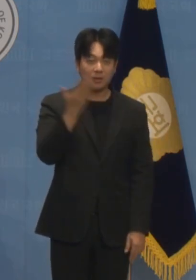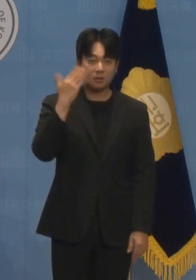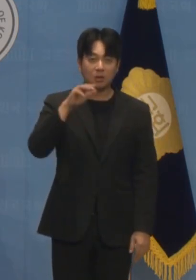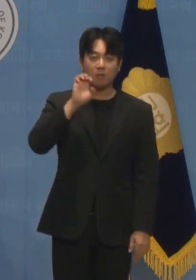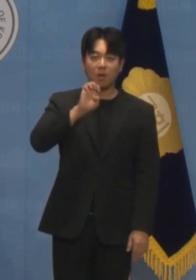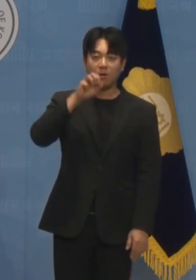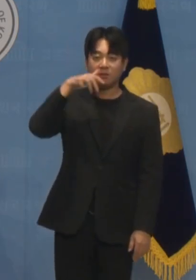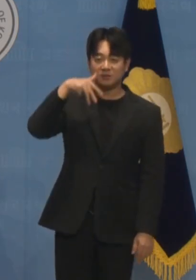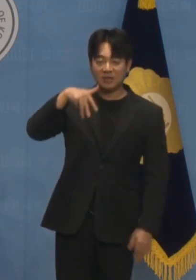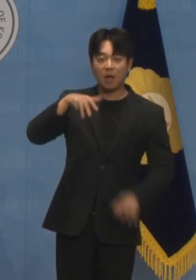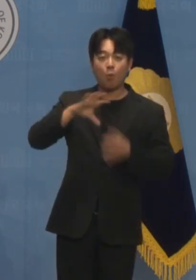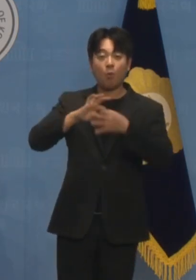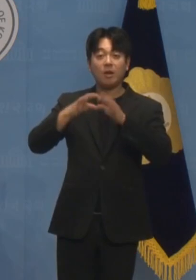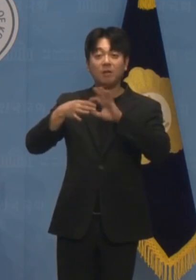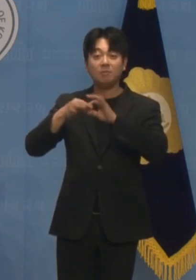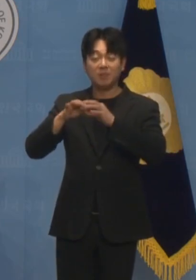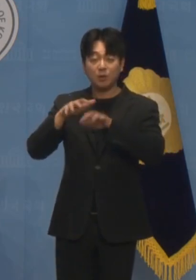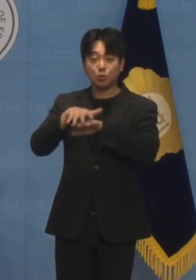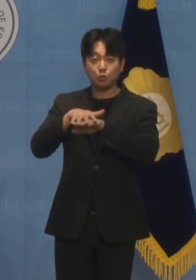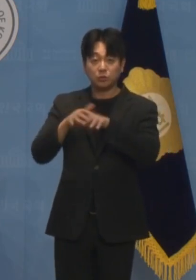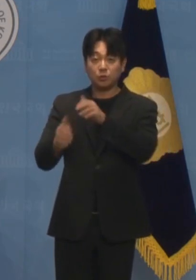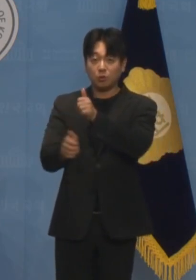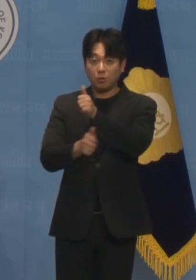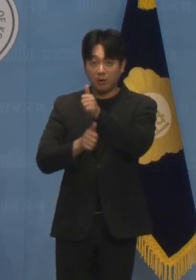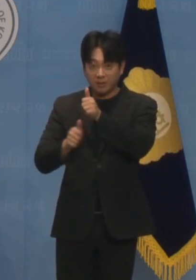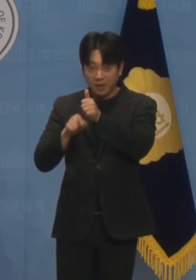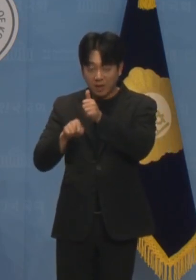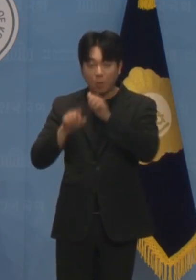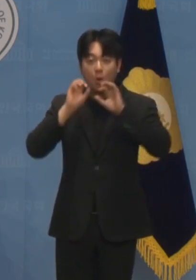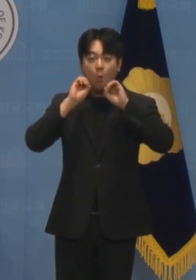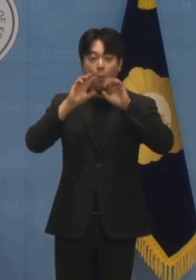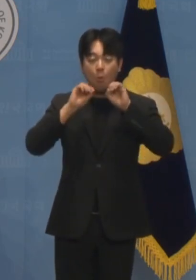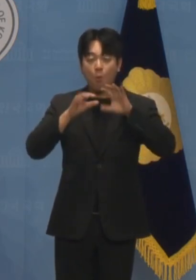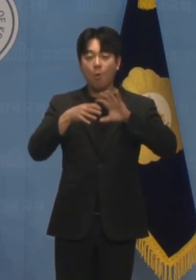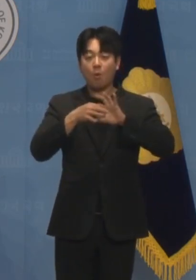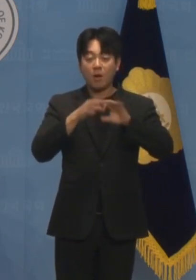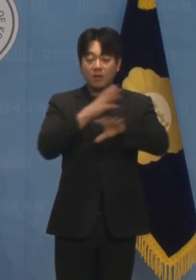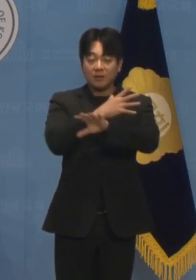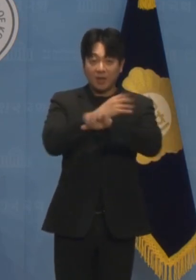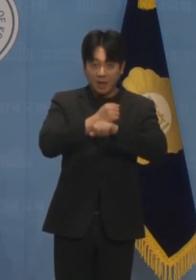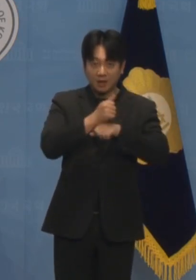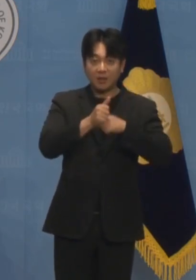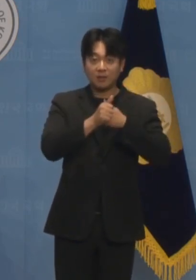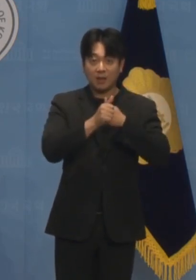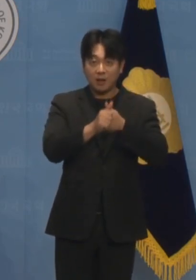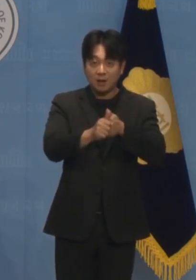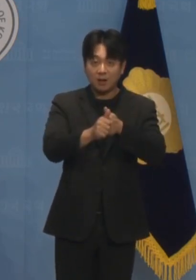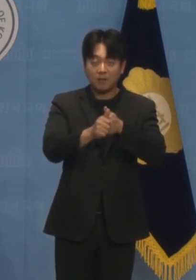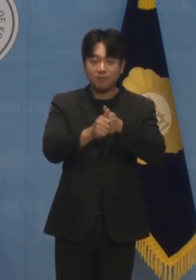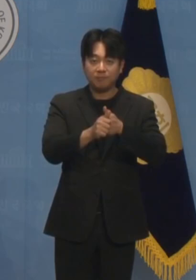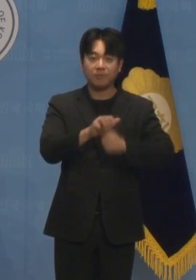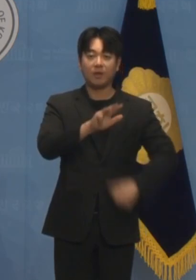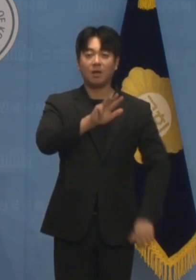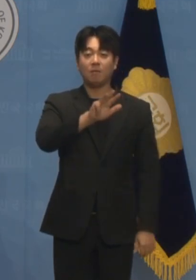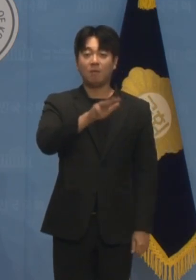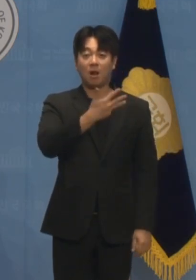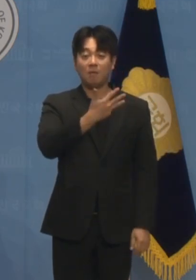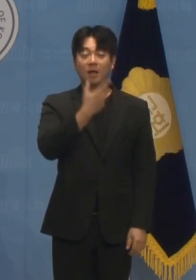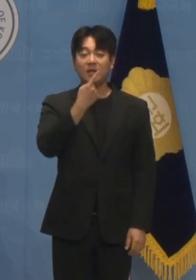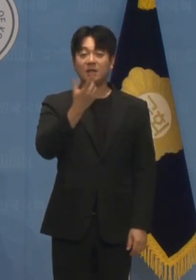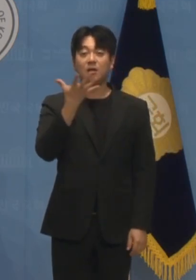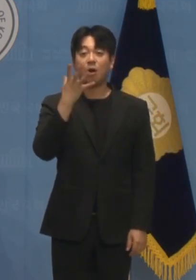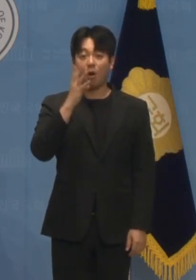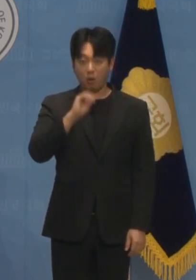조직위로부터 마케팅 수익금 배분 협약에 따라 현금과 현물을 포함해서 총 801억여